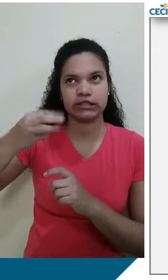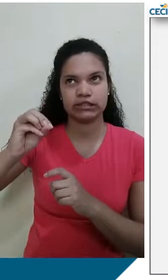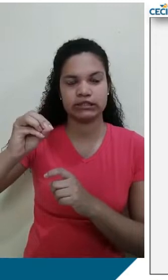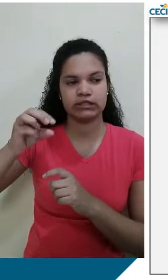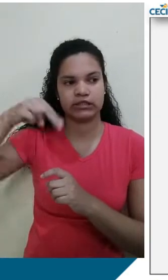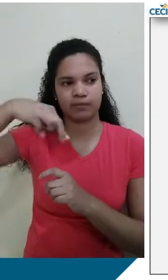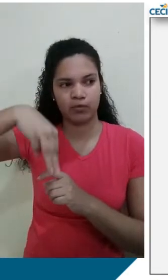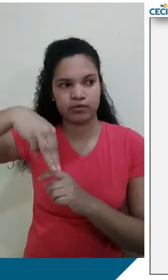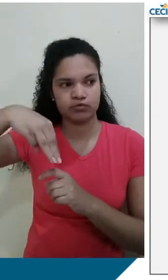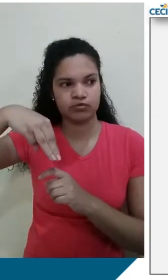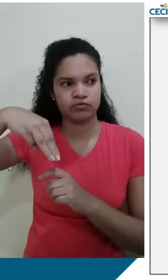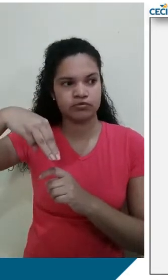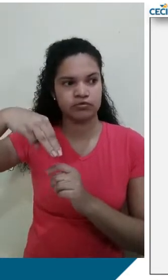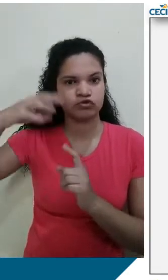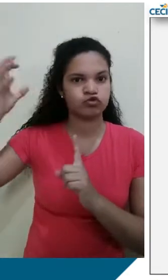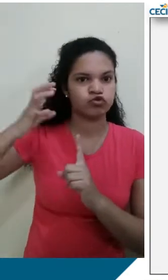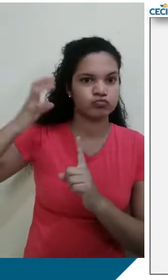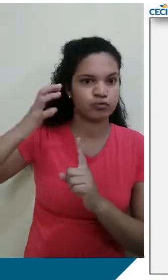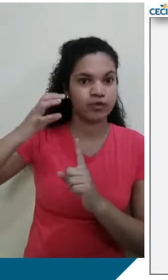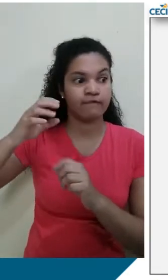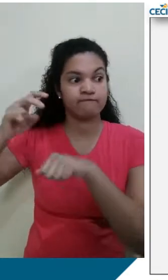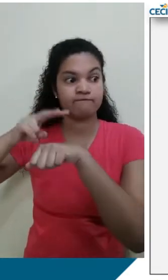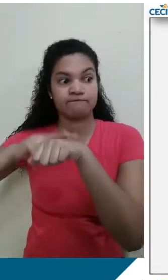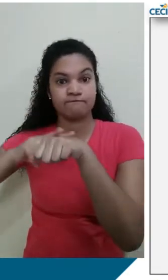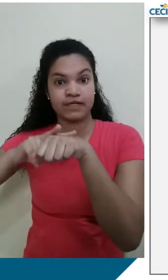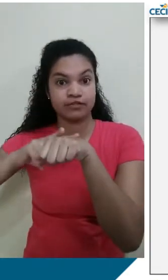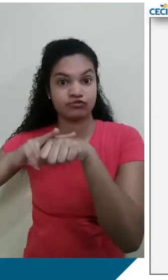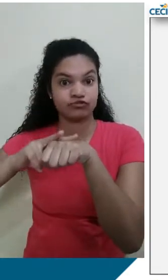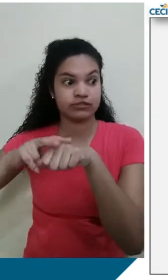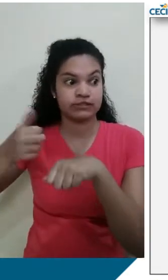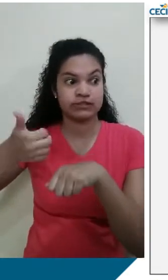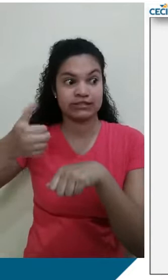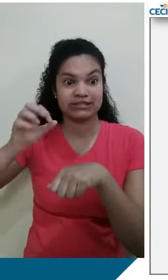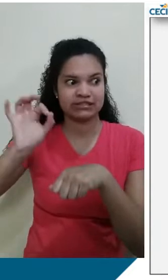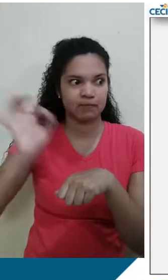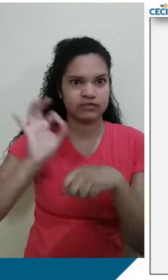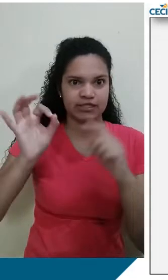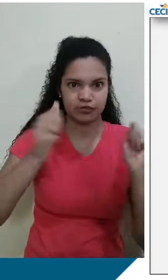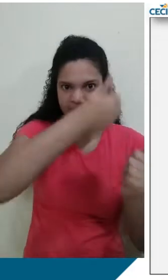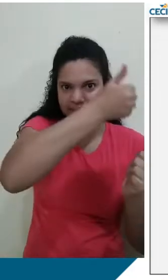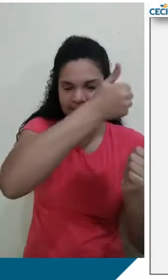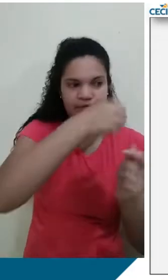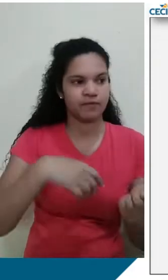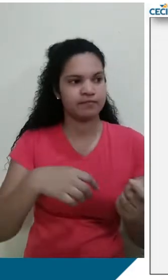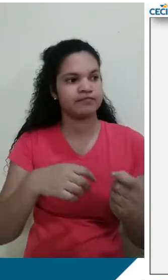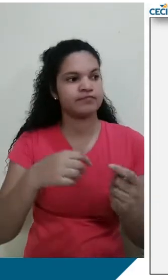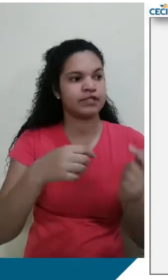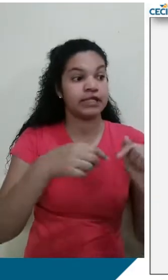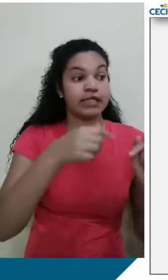1, estimula os pigmentos verdes dos neurônios da retina em 100% e os pigmentos vermelhos